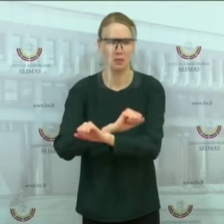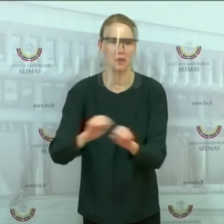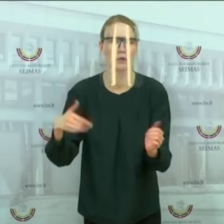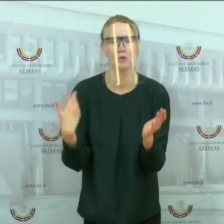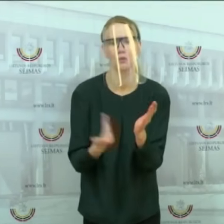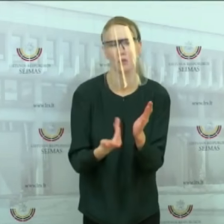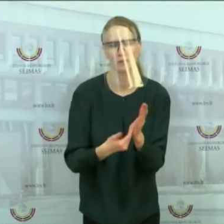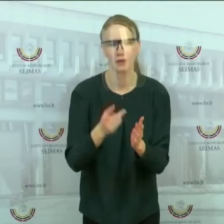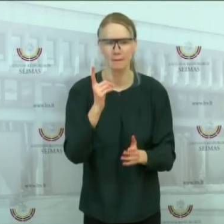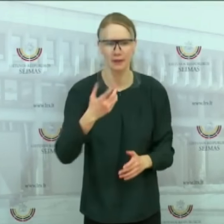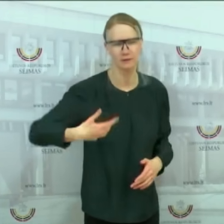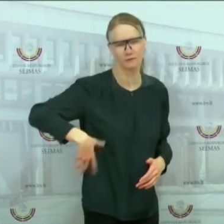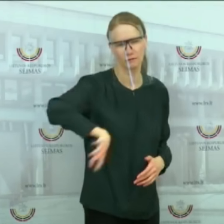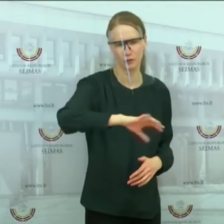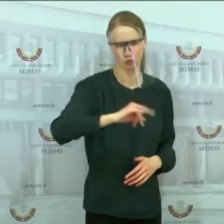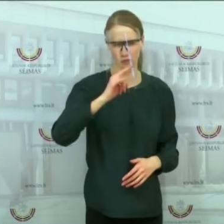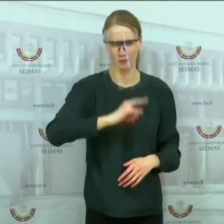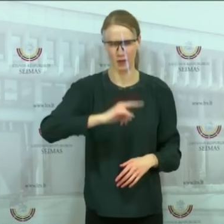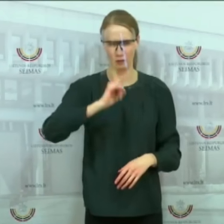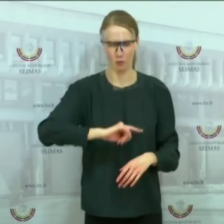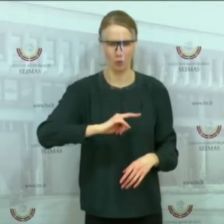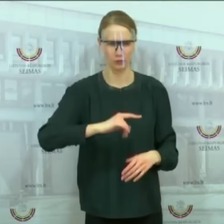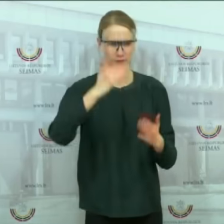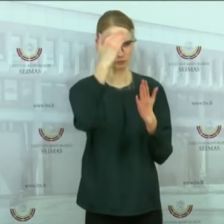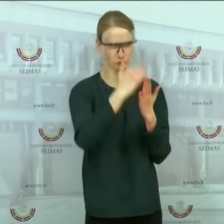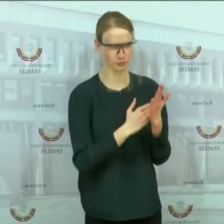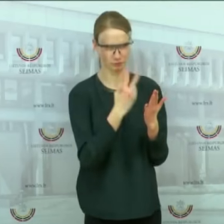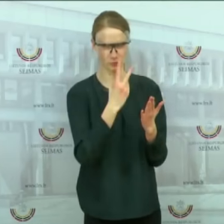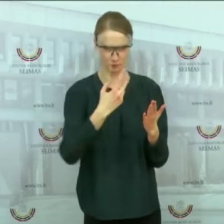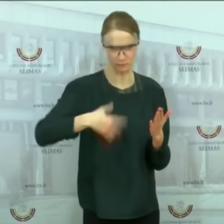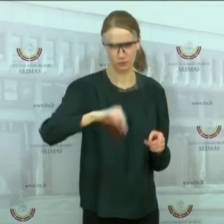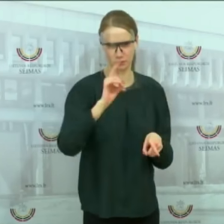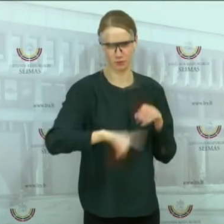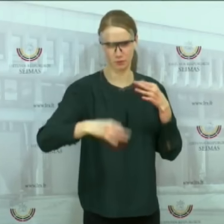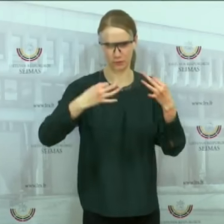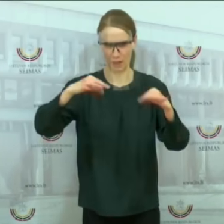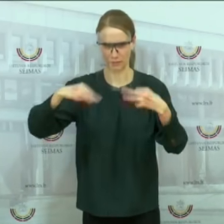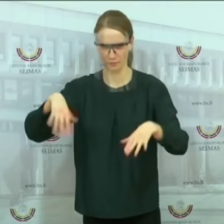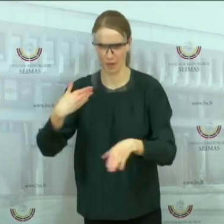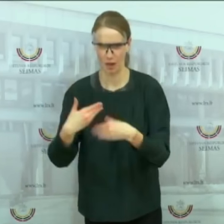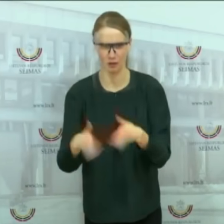jeigu visus pagal vieną logiką sudėlioti, tai viską tektų atidaryti ir